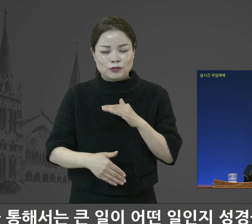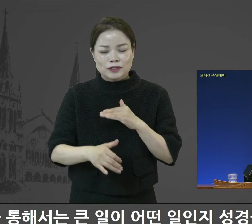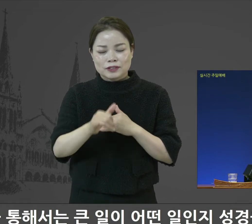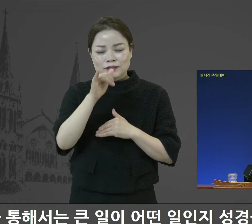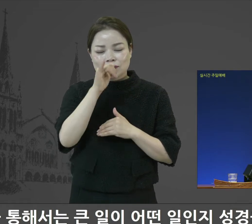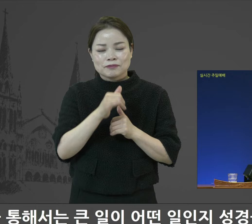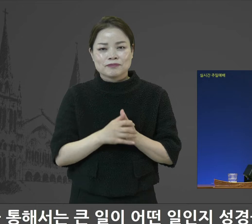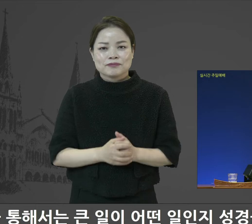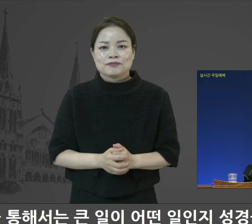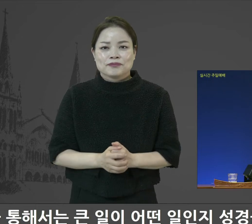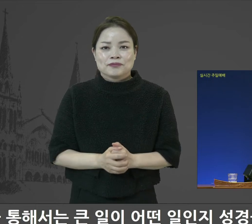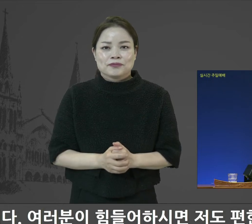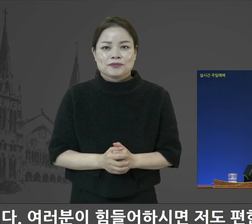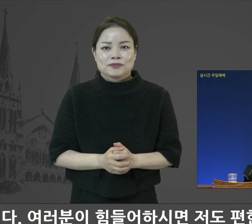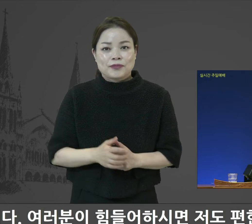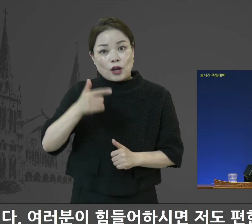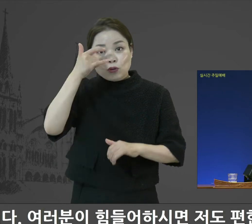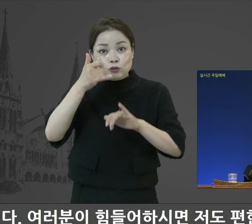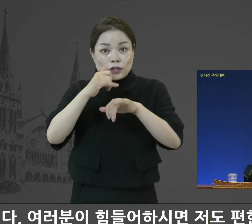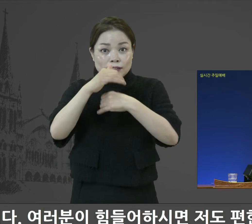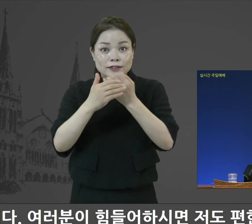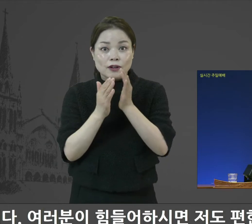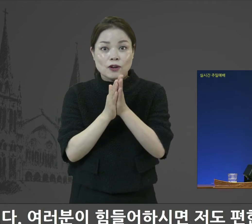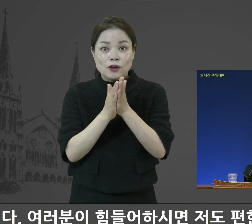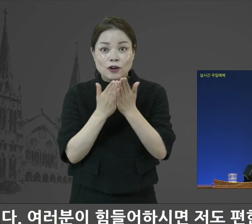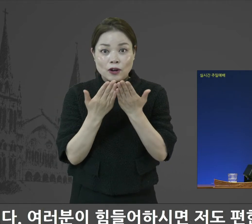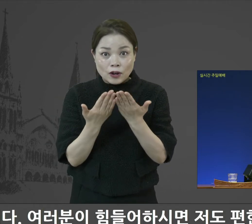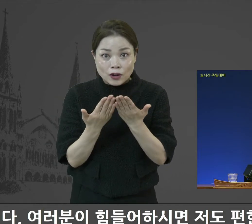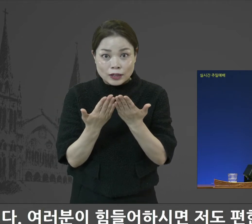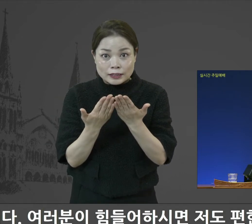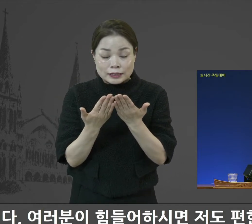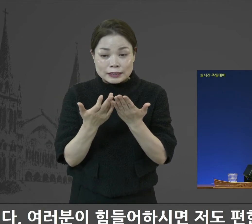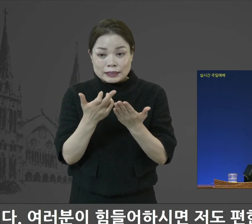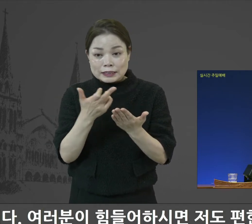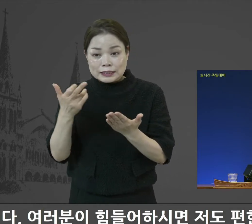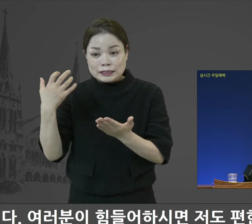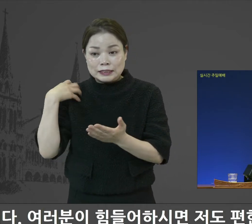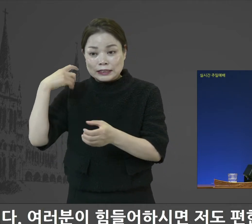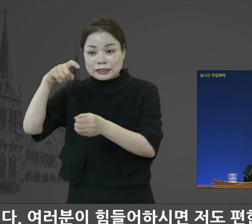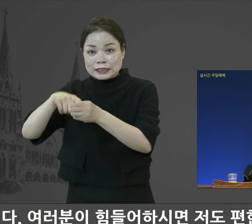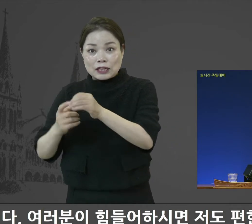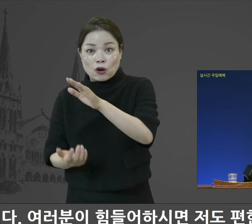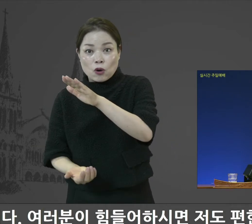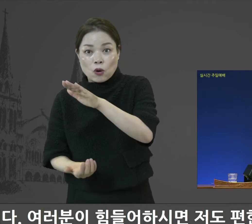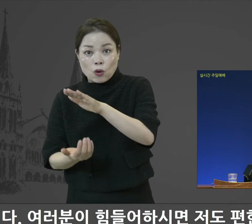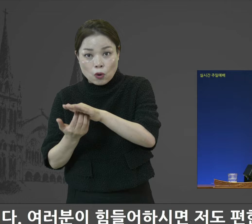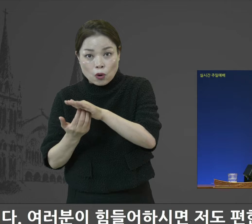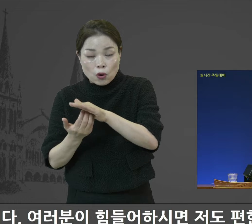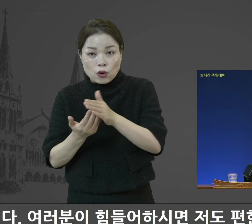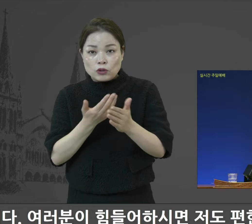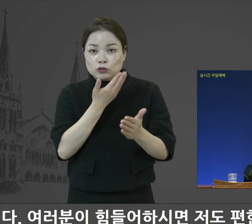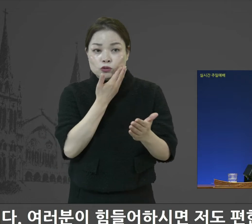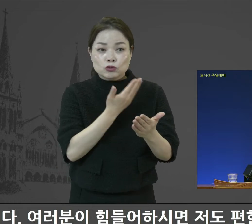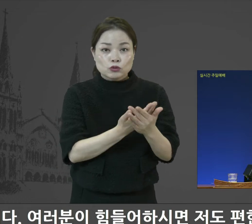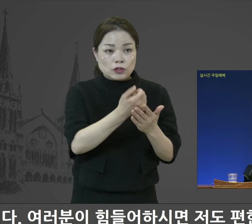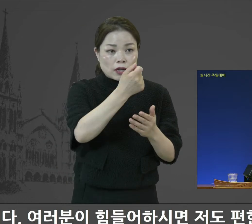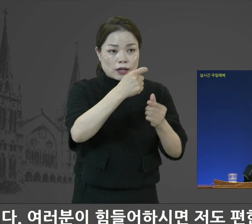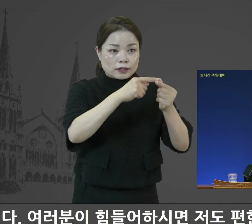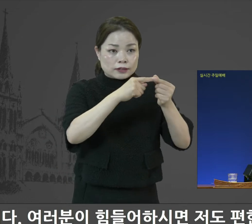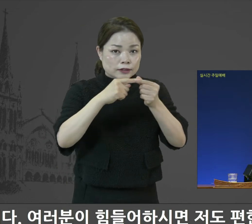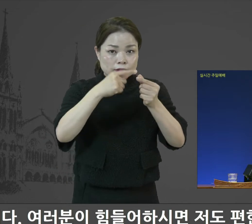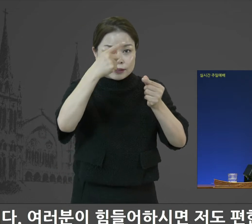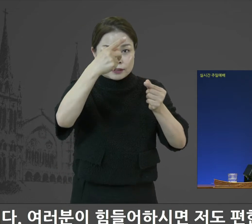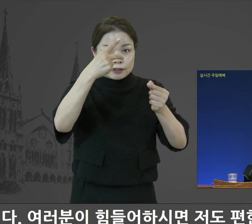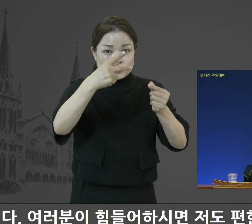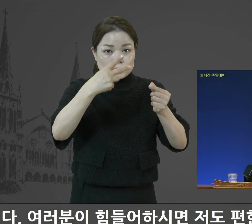있습니다. 자, 구약 성경에 큰일에 관한 이제 중요한 구절 3개를 여러분하고